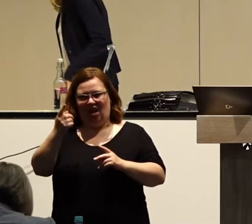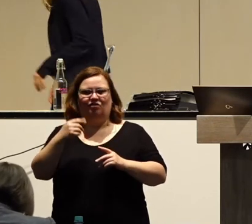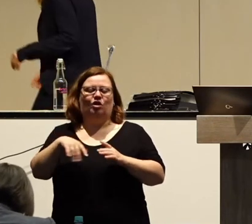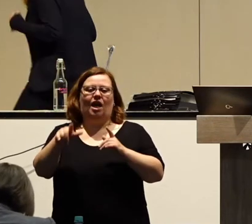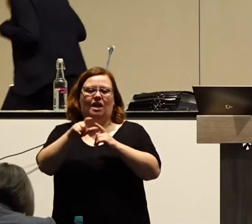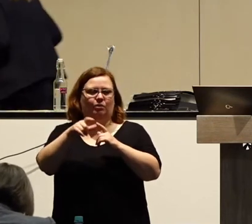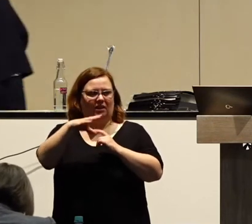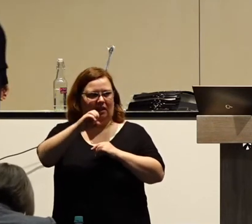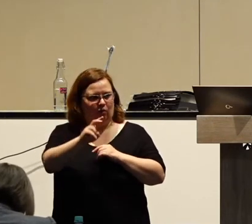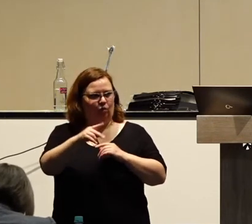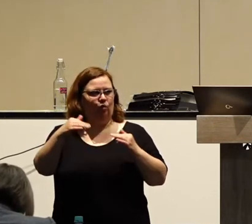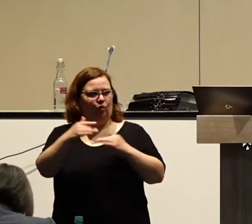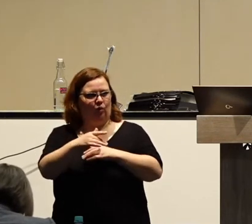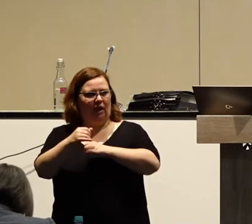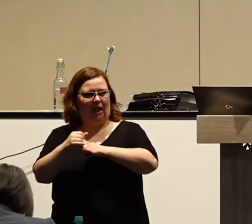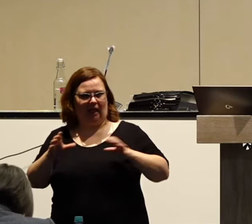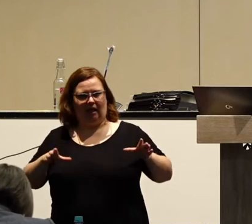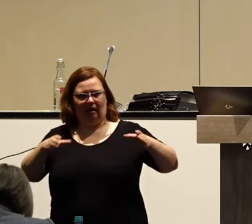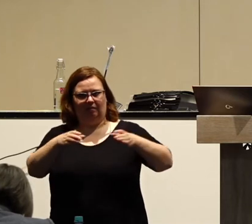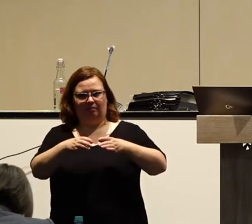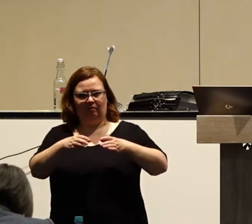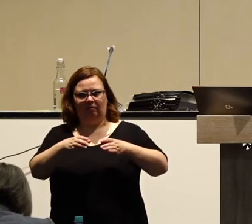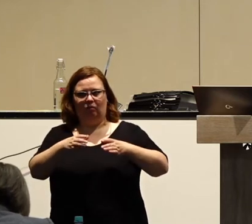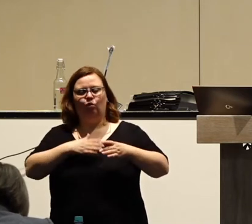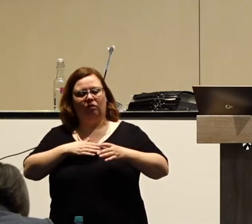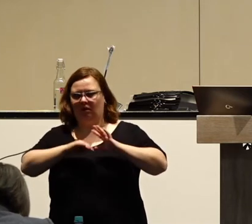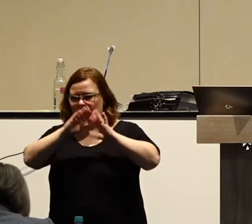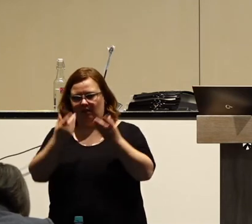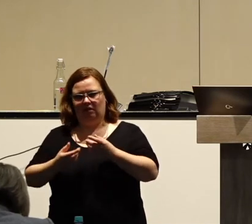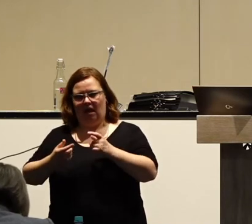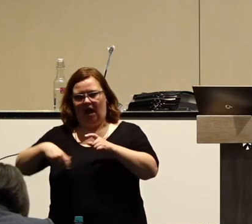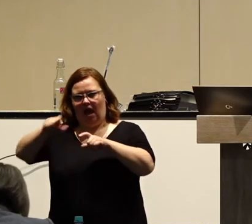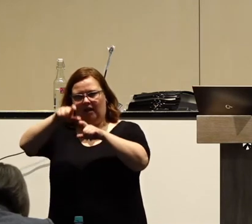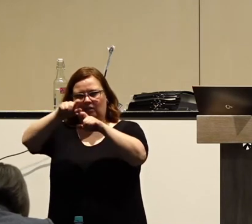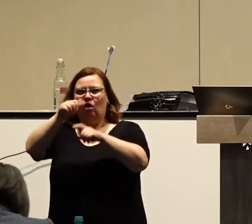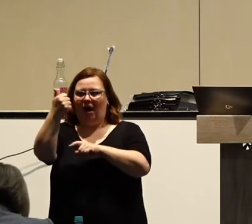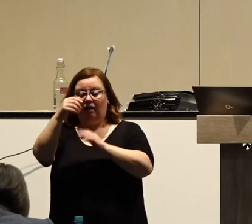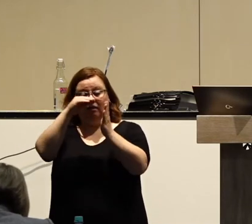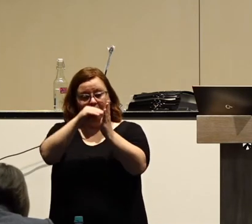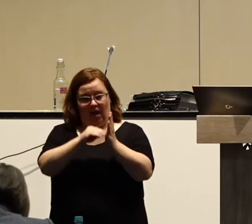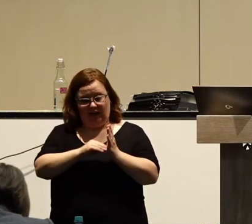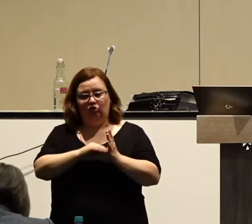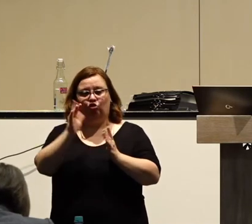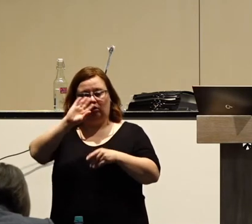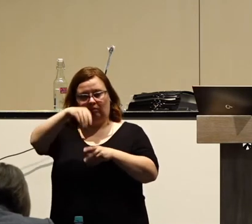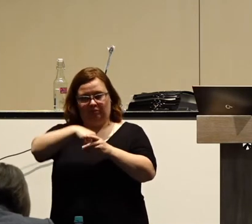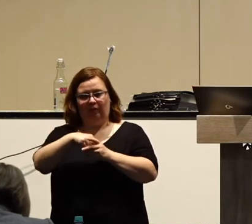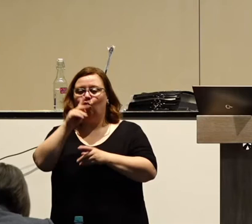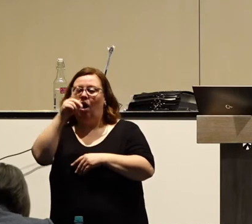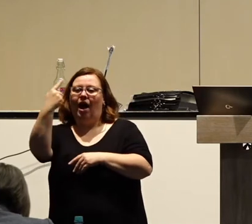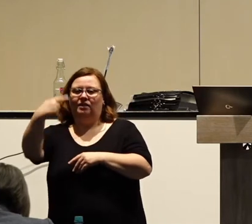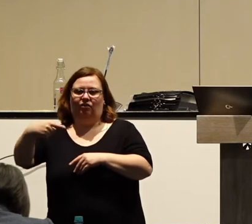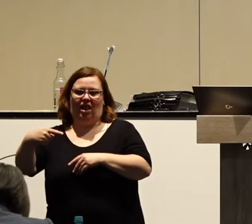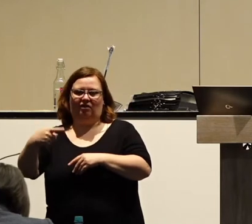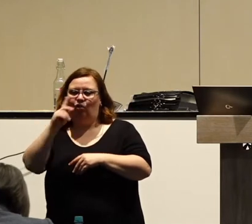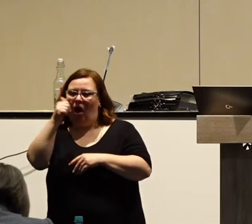SPD, CDU, Grünen und von den Linken eingebracht wurde, sind unsere ganzen Ergänzungspunkte bis auf einen bereits inkludiert. Das heißt also,